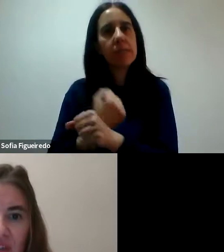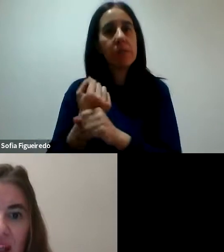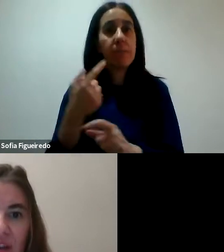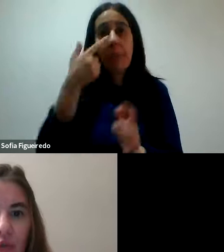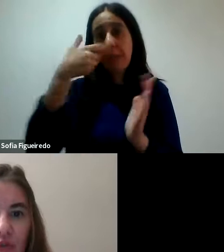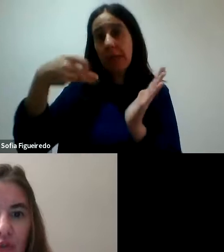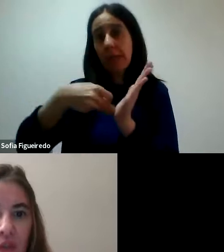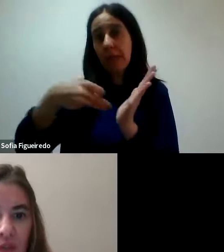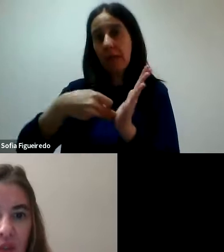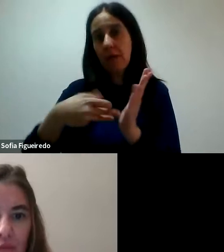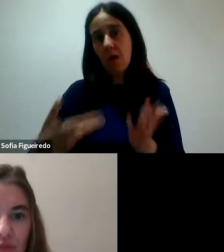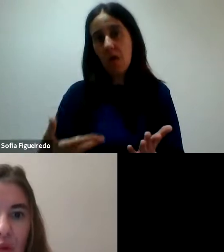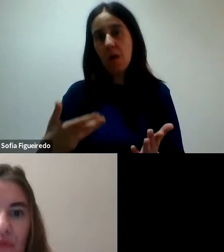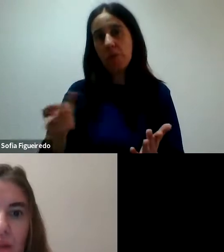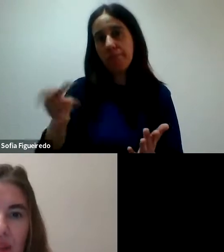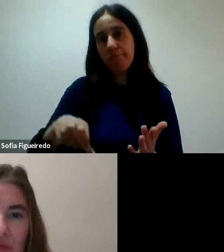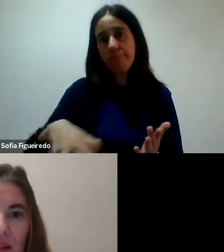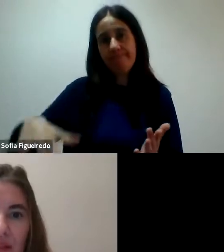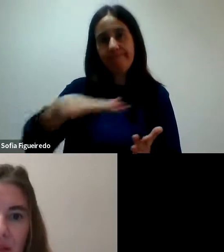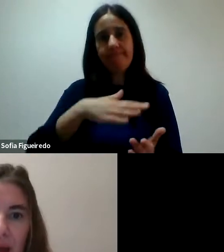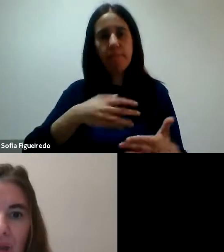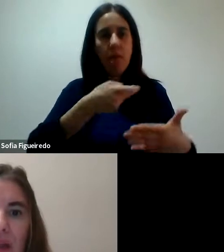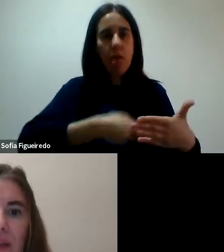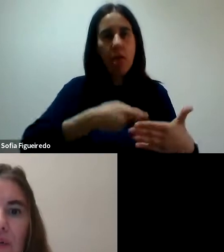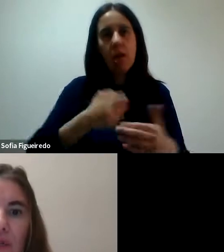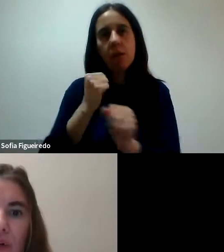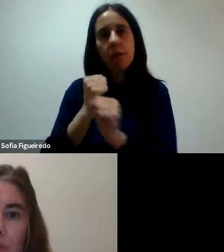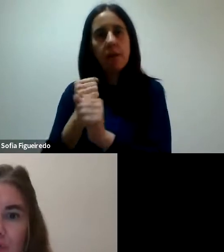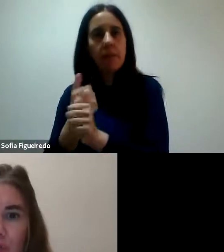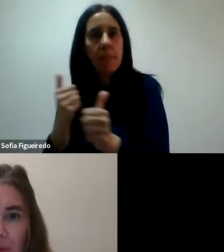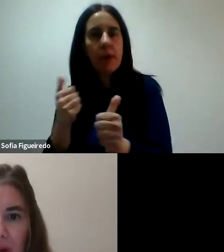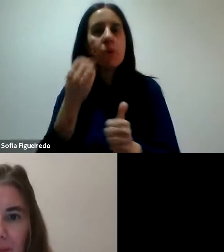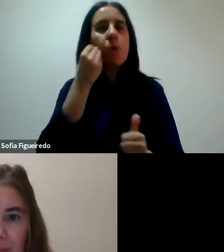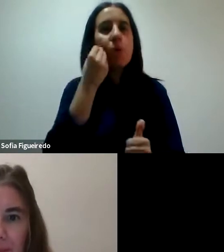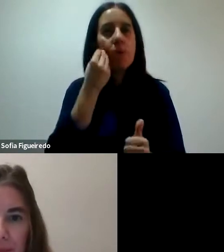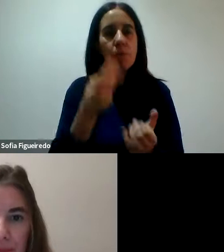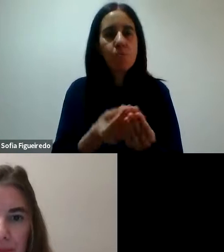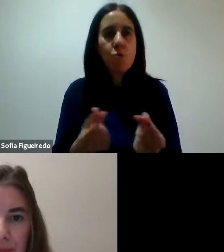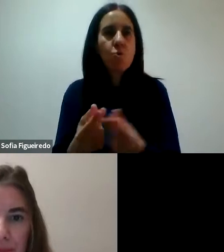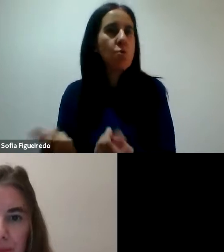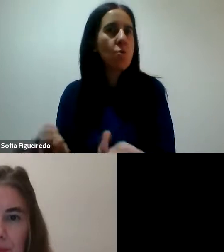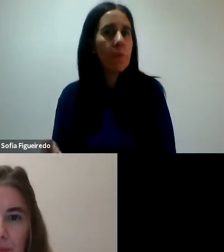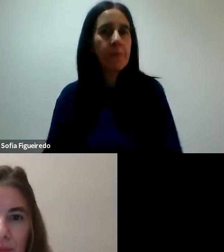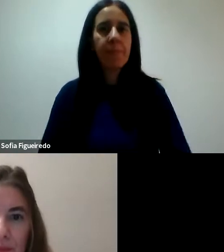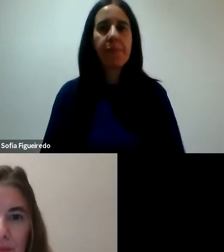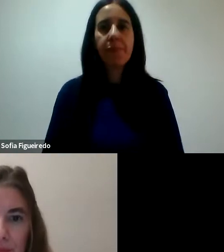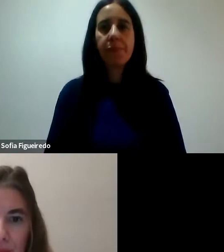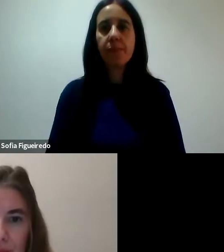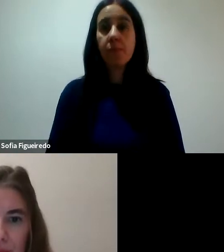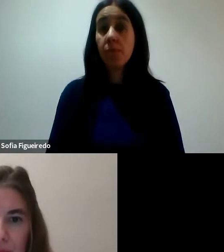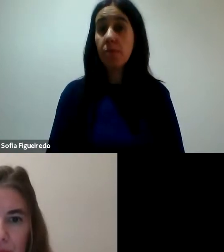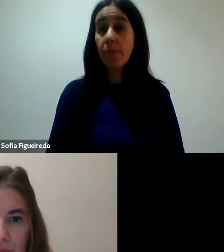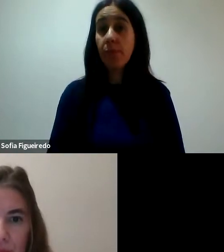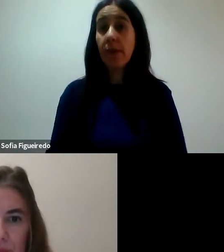neste cenário que hoje vivenciamos, confinamento, teletrabalho, e de que forma os superar? O primeiro desafio